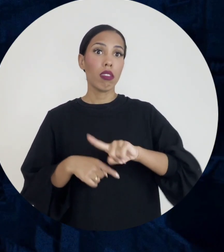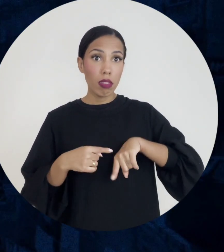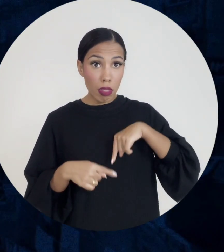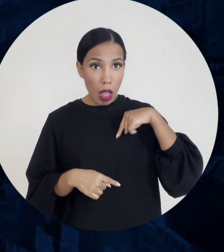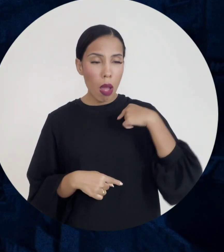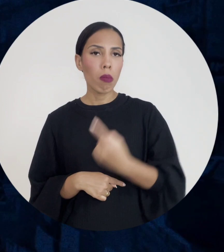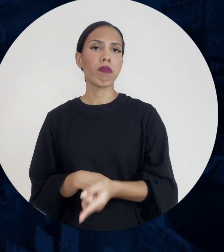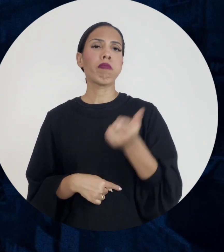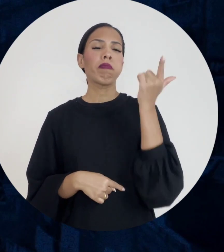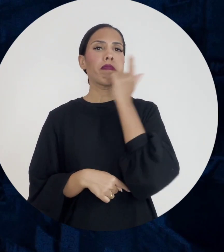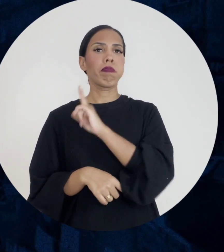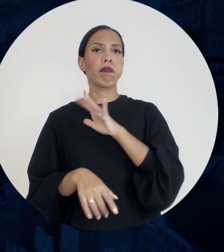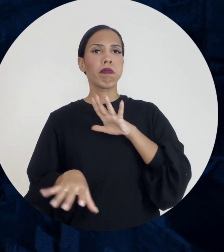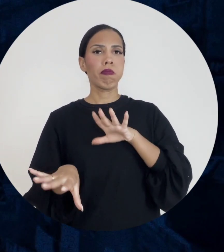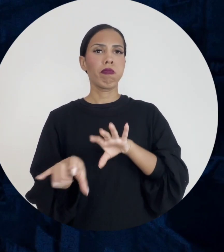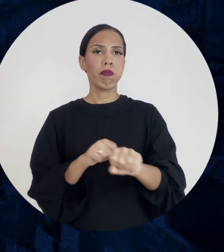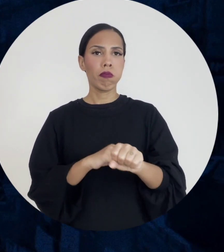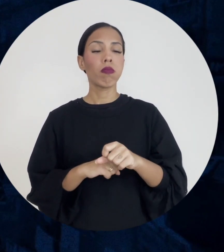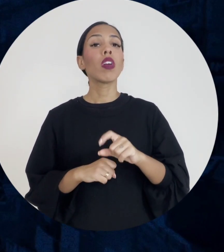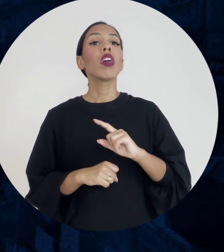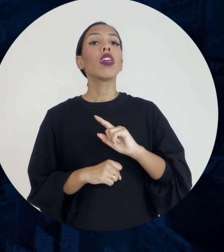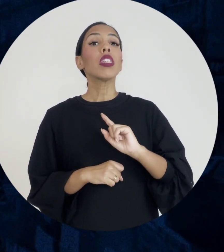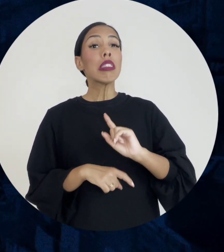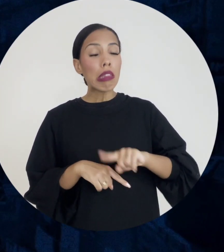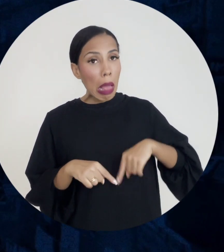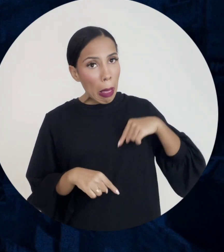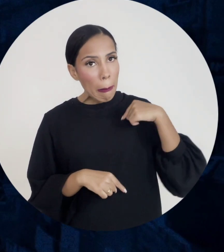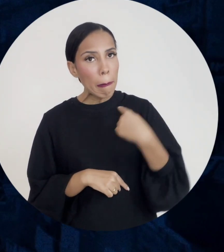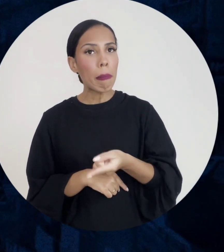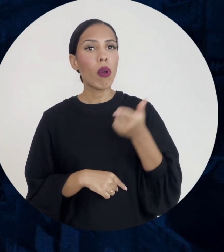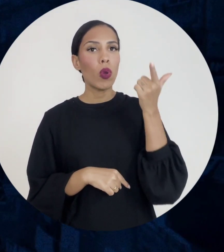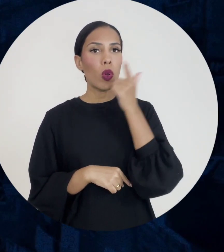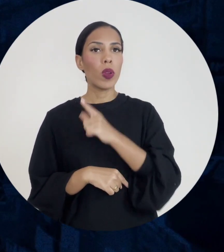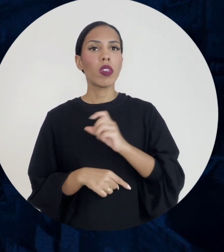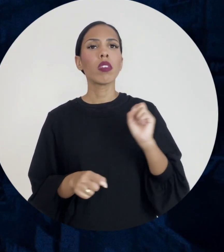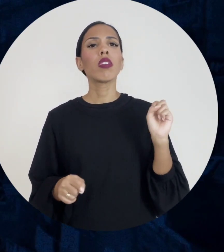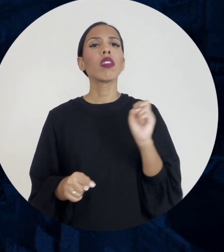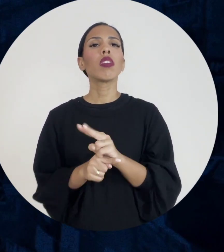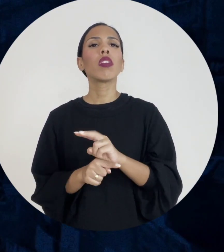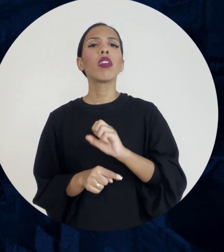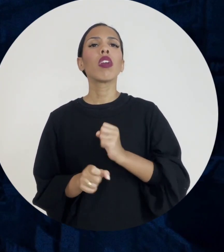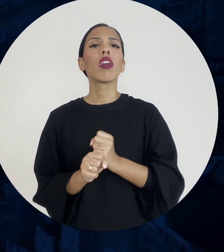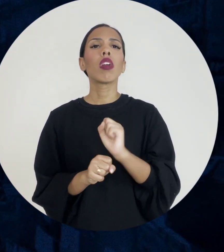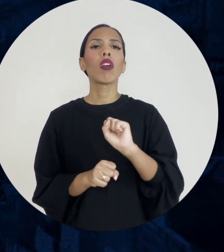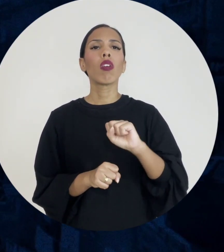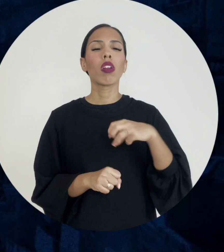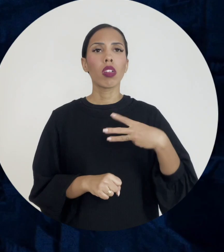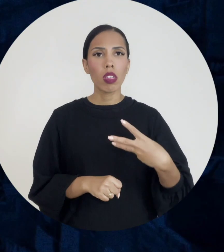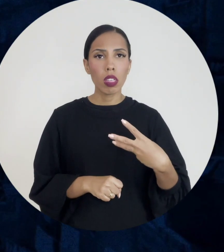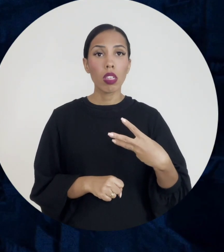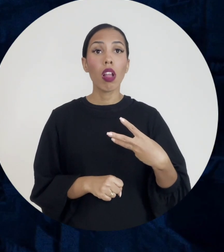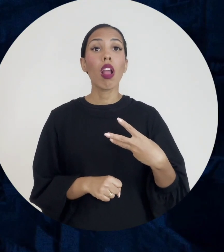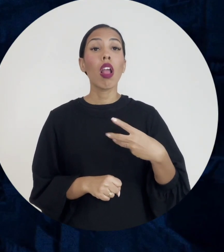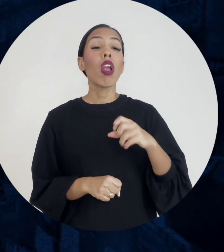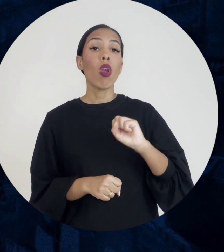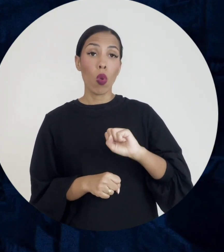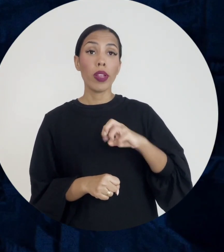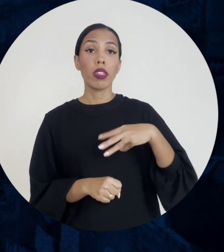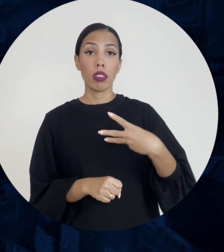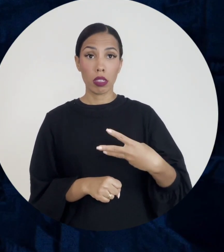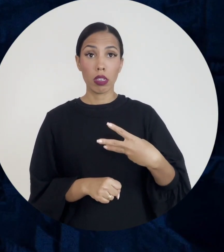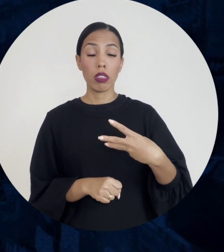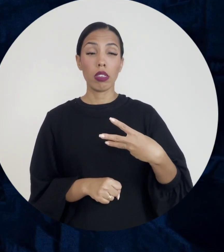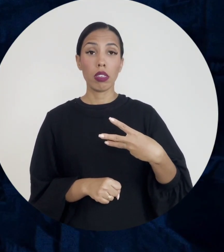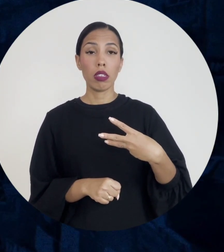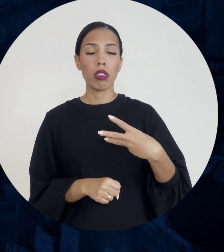depois, né? A gente já trabalhando de carteira assinada. E a senhora entrou em 83, mais ou menos lá, que a senhora tinha falado? Foi, 83. Só